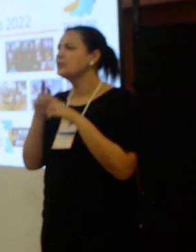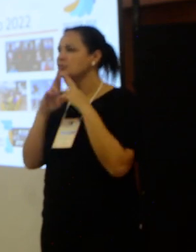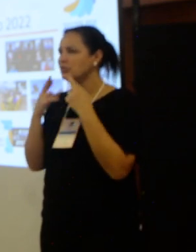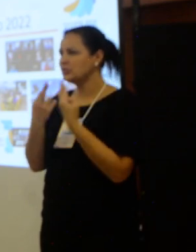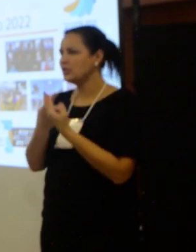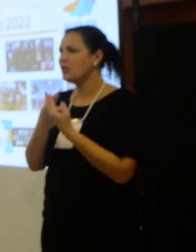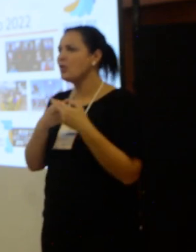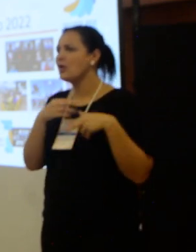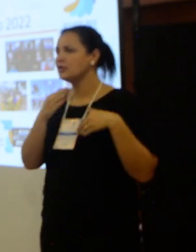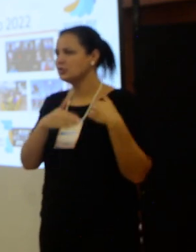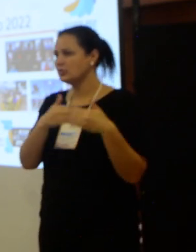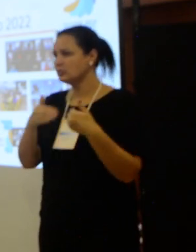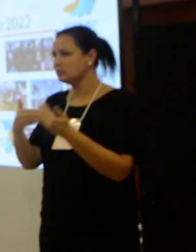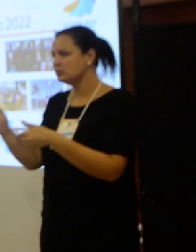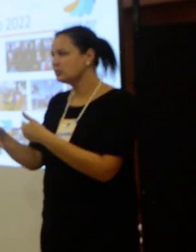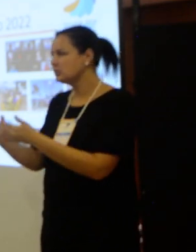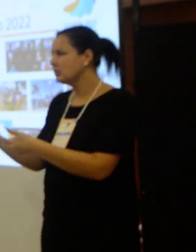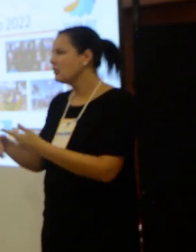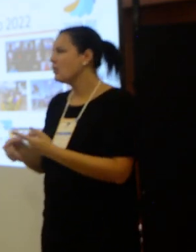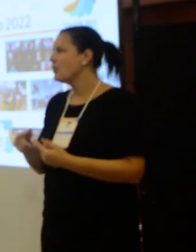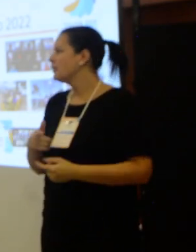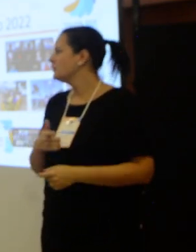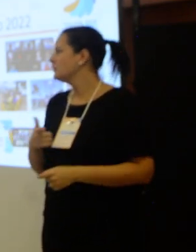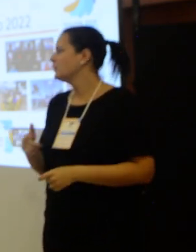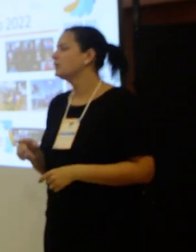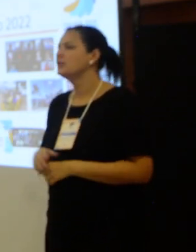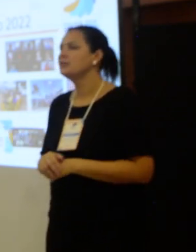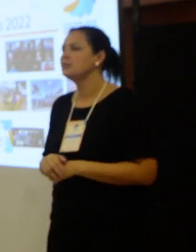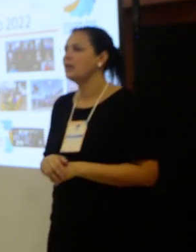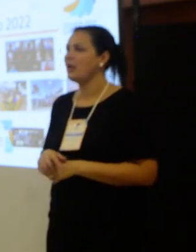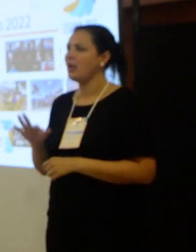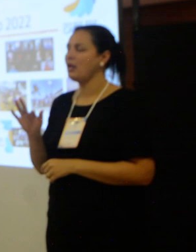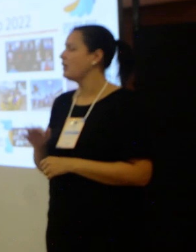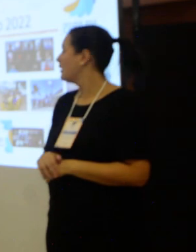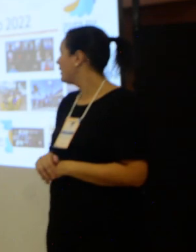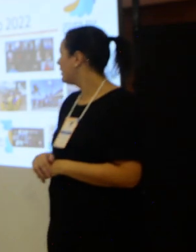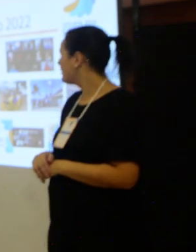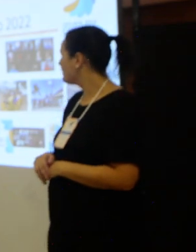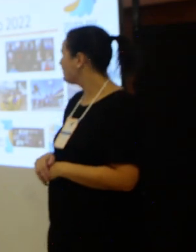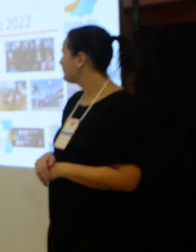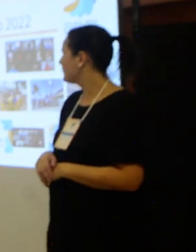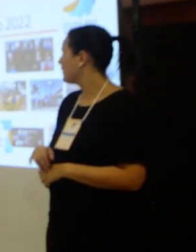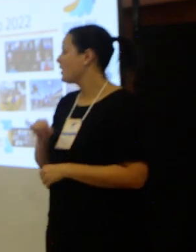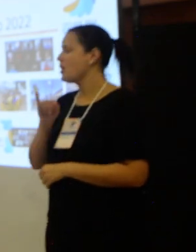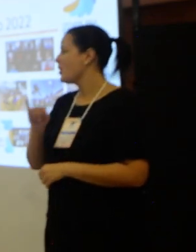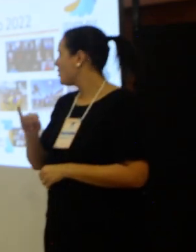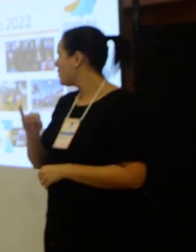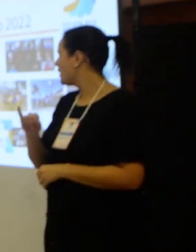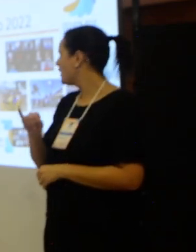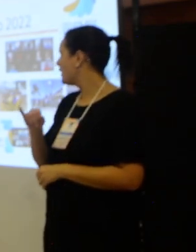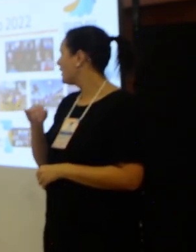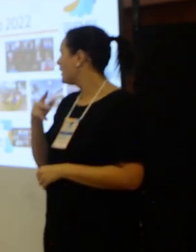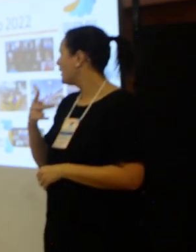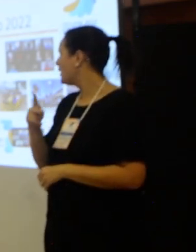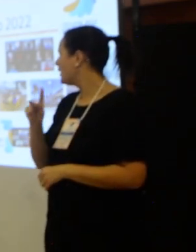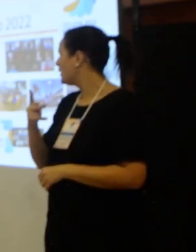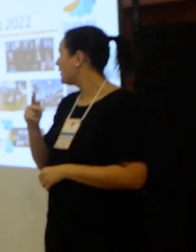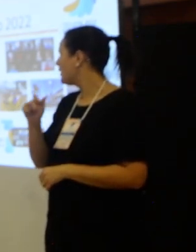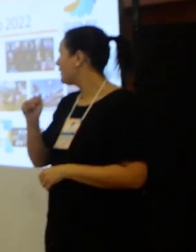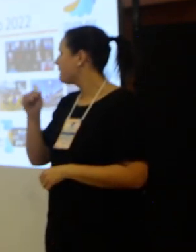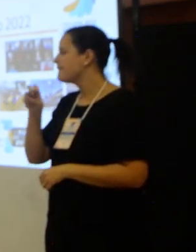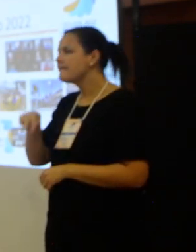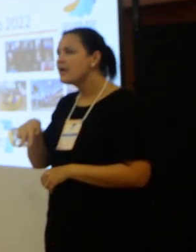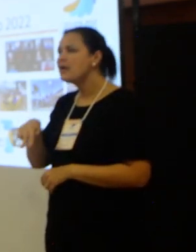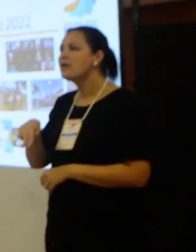estadual do Projeto Orla, que ainda não está formalizada, mas esteve conosco. O IFAM também esteve conosco, o Distrito de Tamoios também